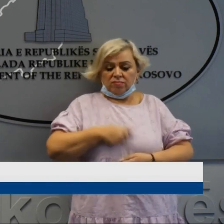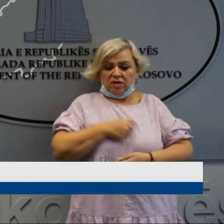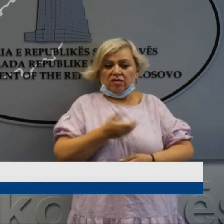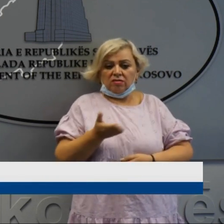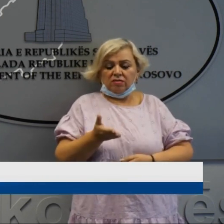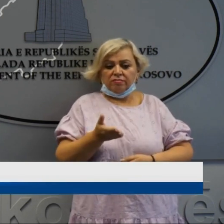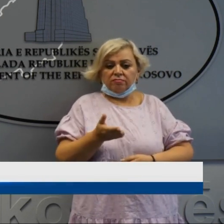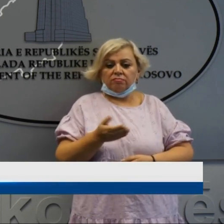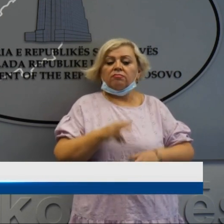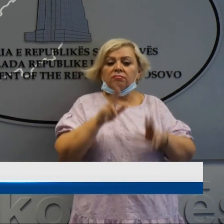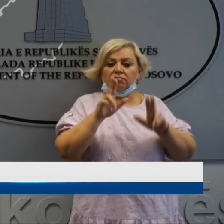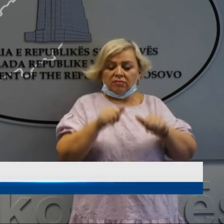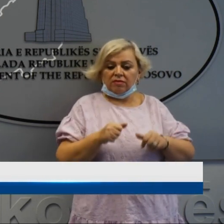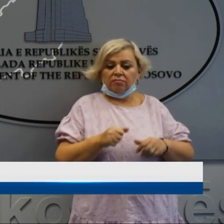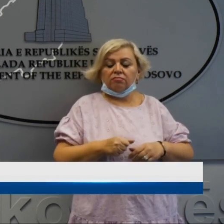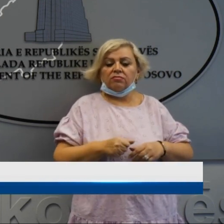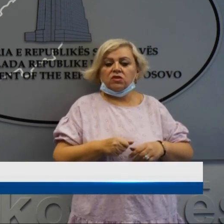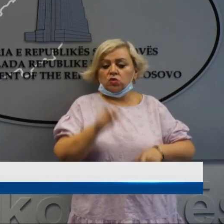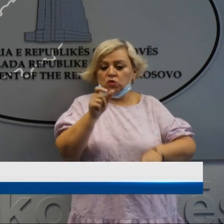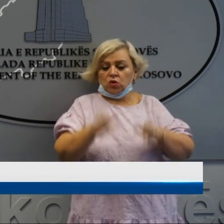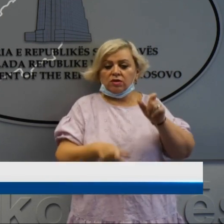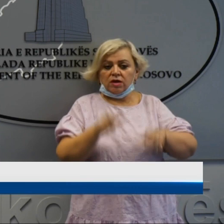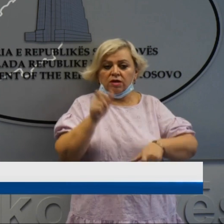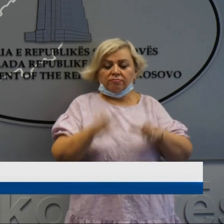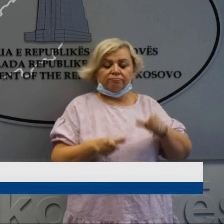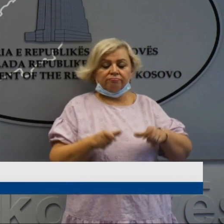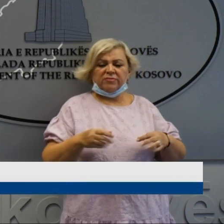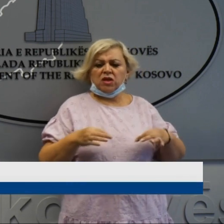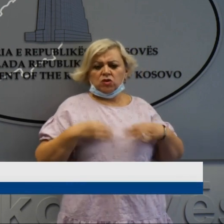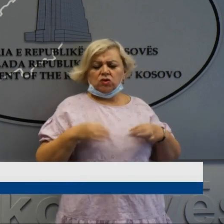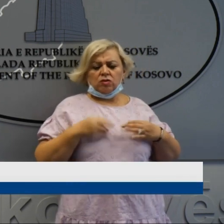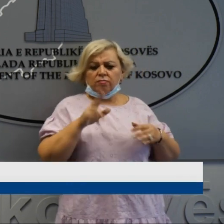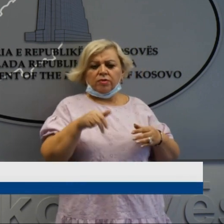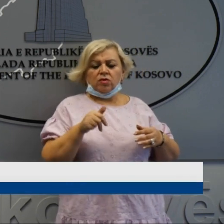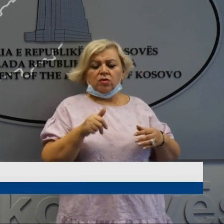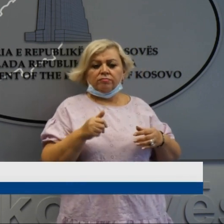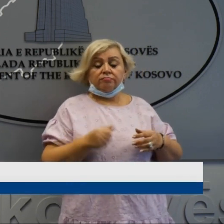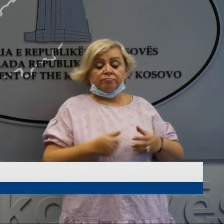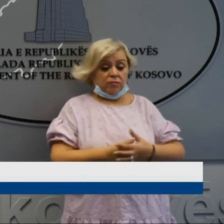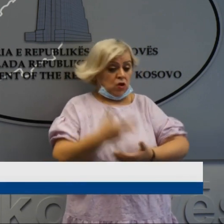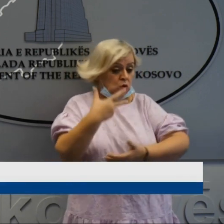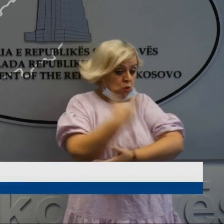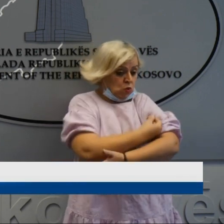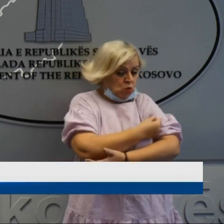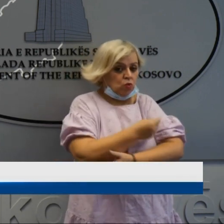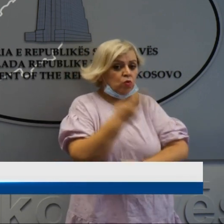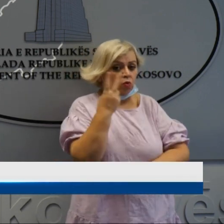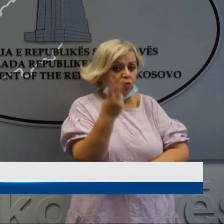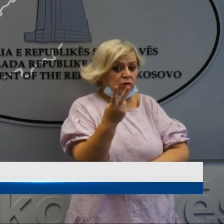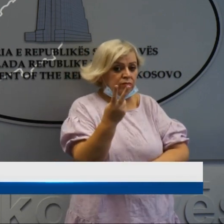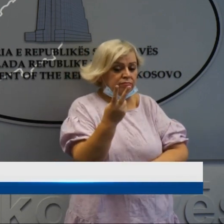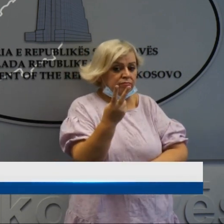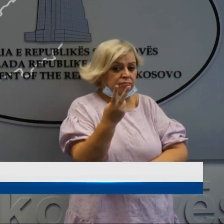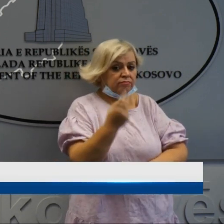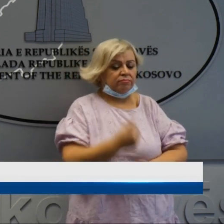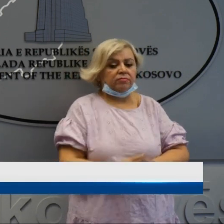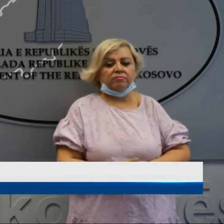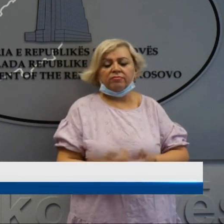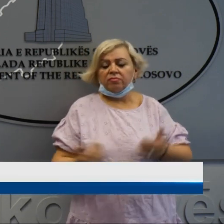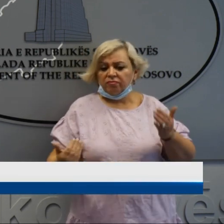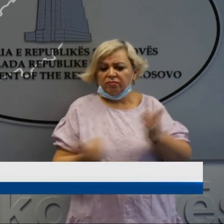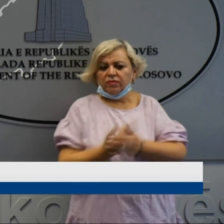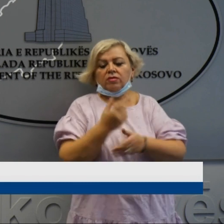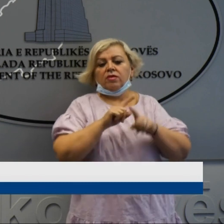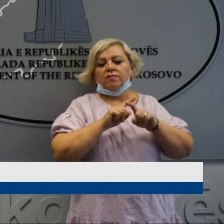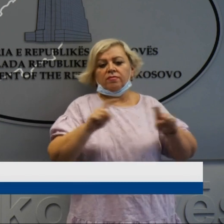tona, kanë nga ata edhe qytetarë, jo vetëm personel shëndetësor, që përkundër që i kanë marrë të dy dozat, janë